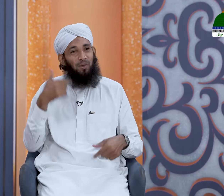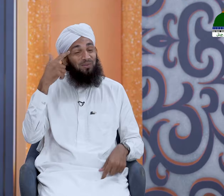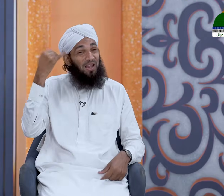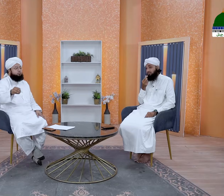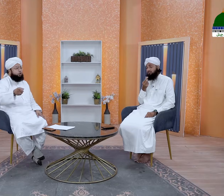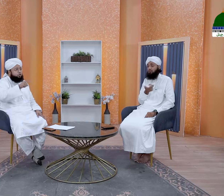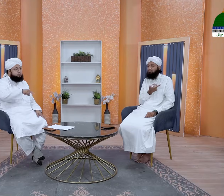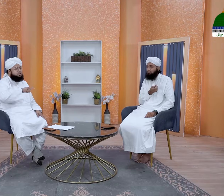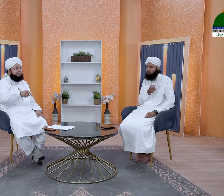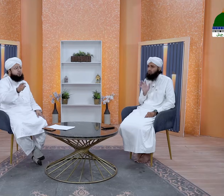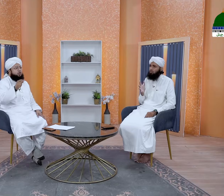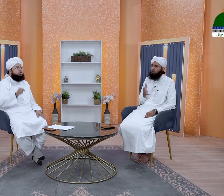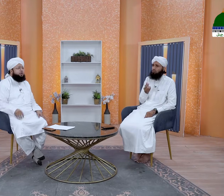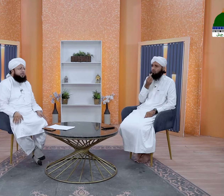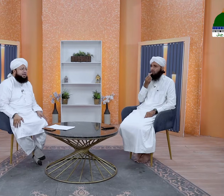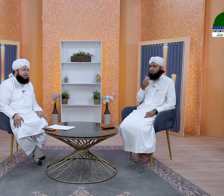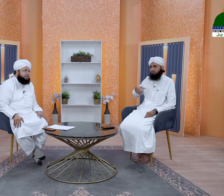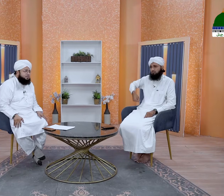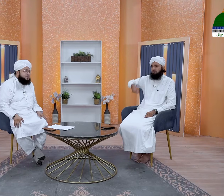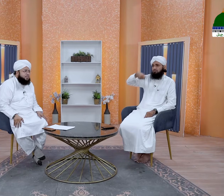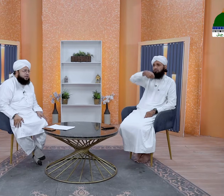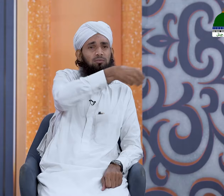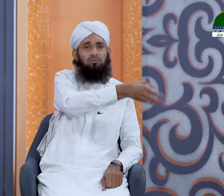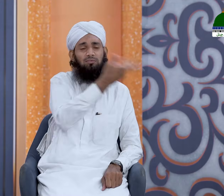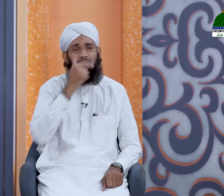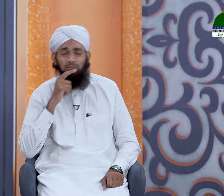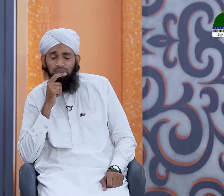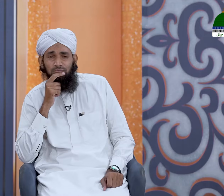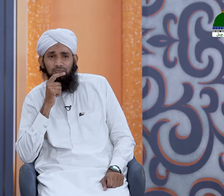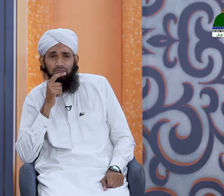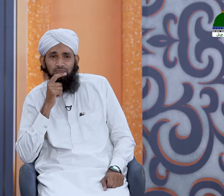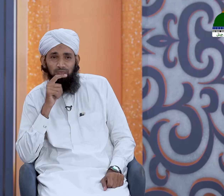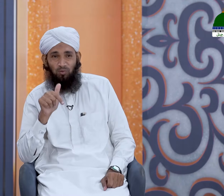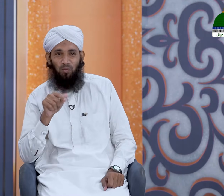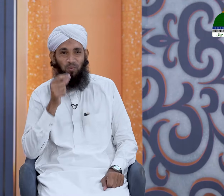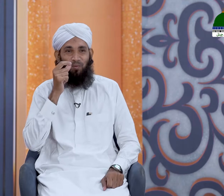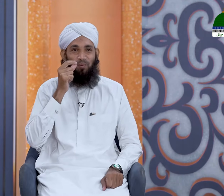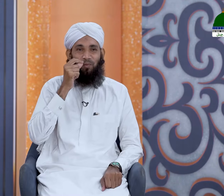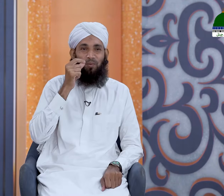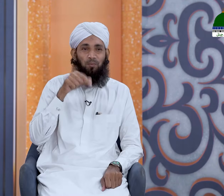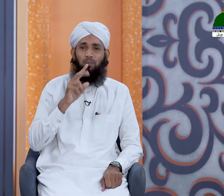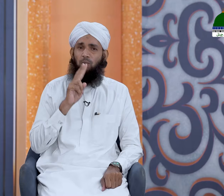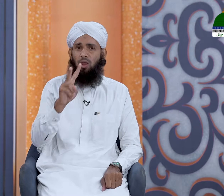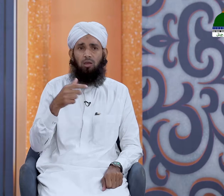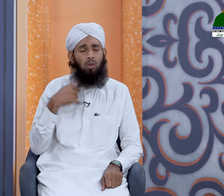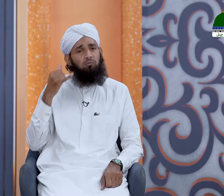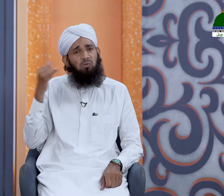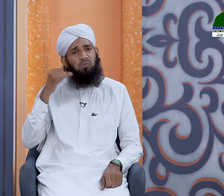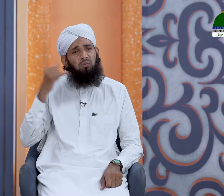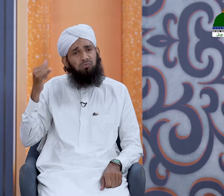گیا۔ وہی دوست دوائیوں کا شاپ پر رکھ کر گیا تھا۔ اب اس نے کہا کہ میں تو اس سے کافی دیر سے رابطہ کرنے کی کوشش کر رہا ہوں، لیکن اس